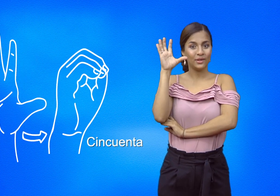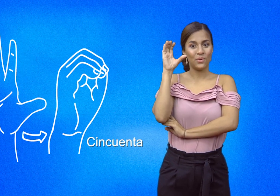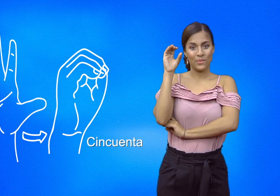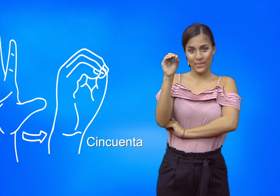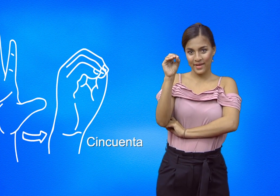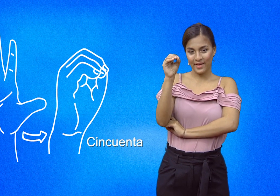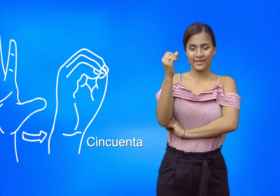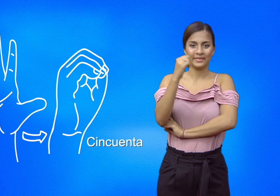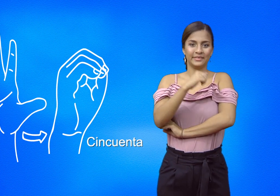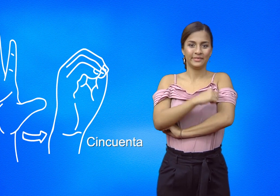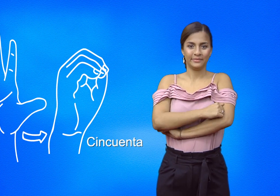50